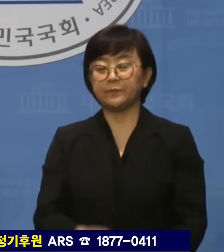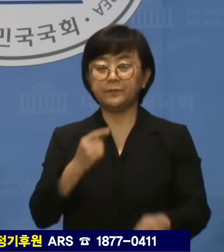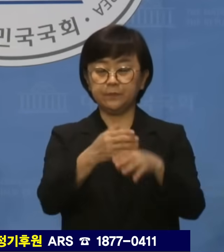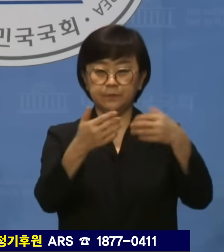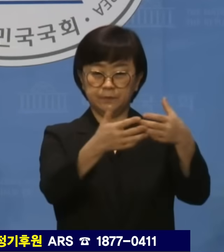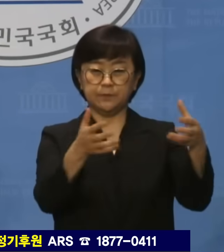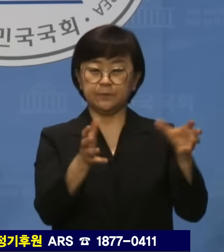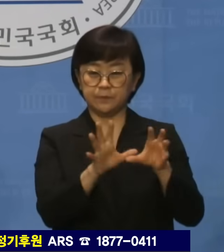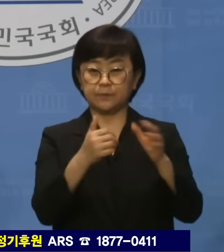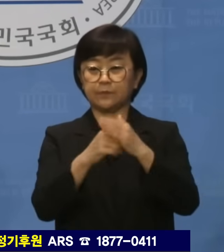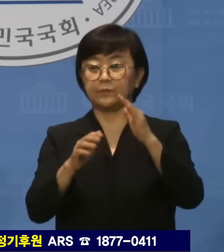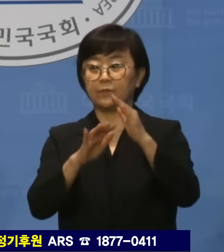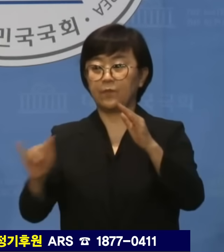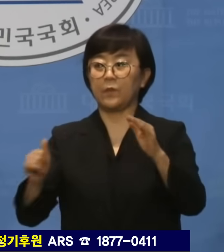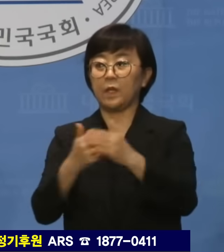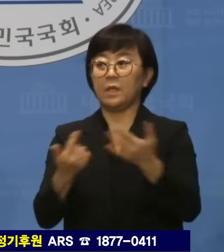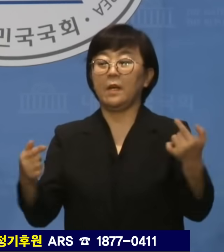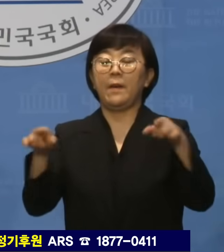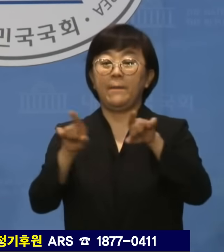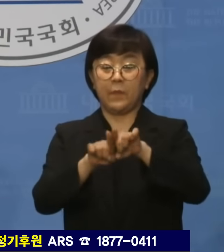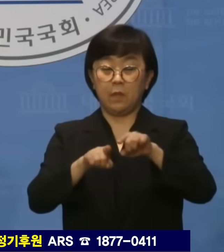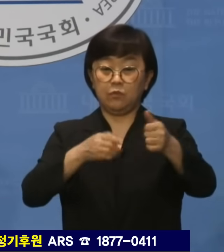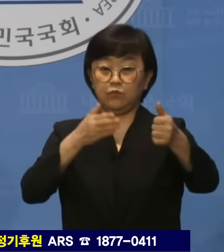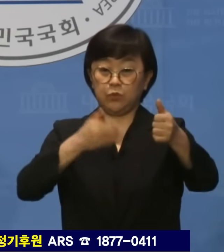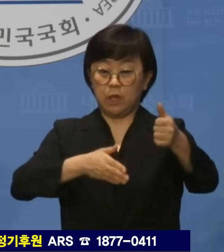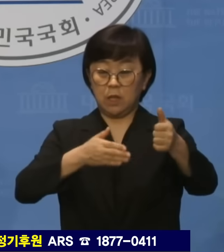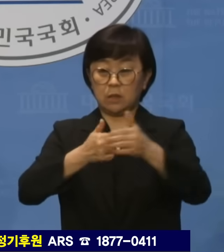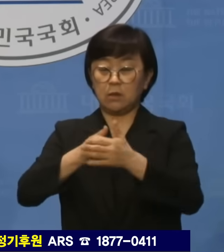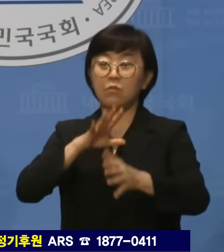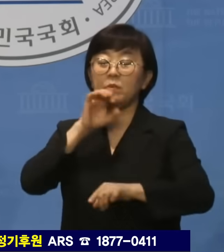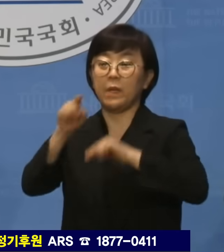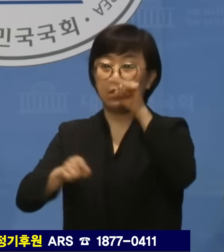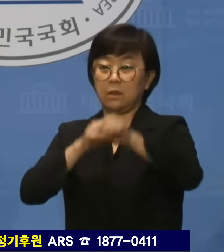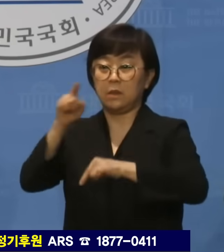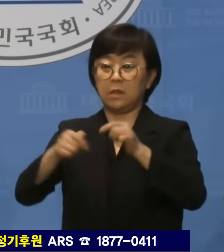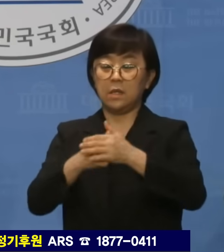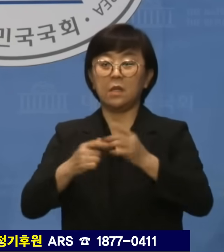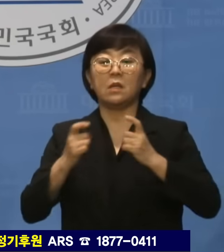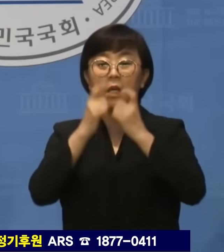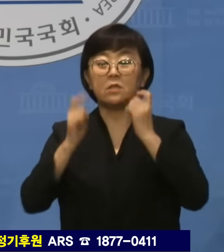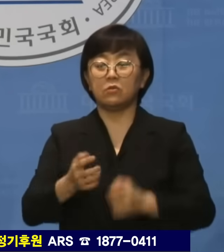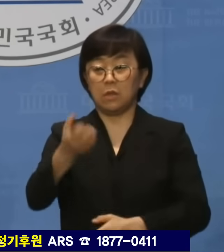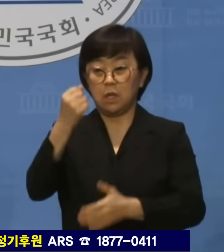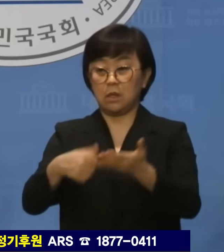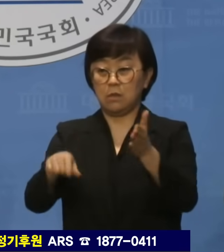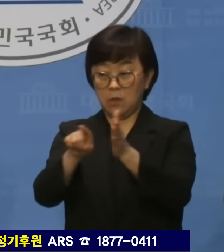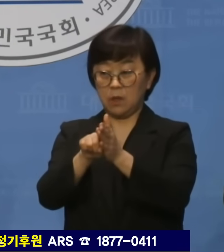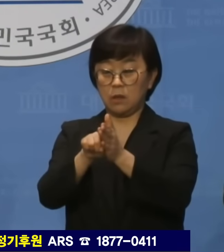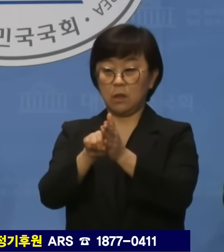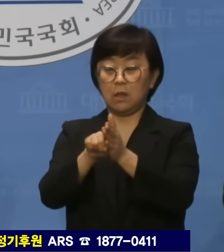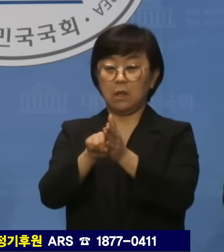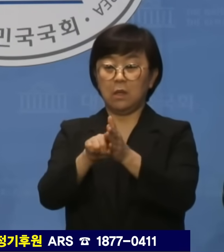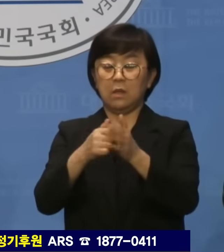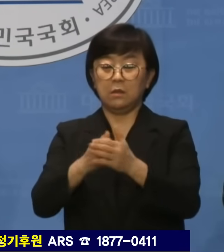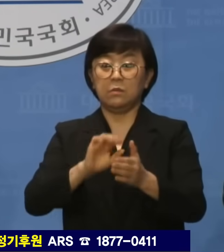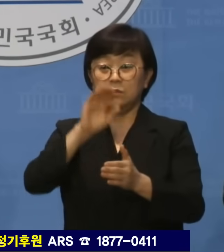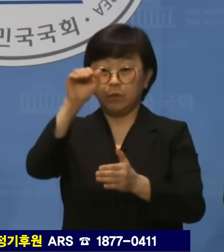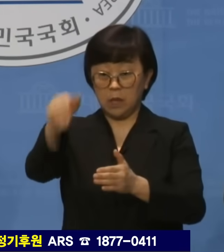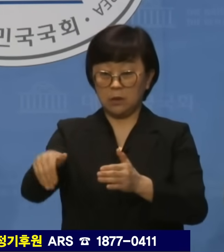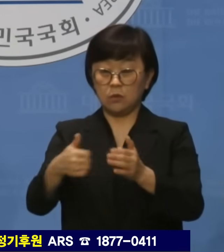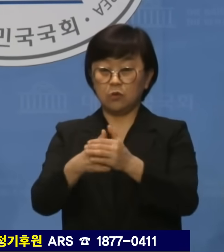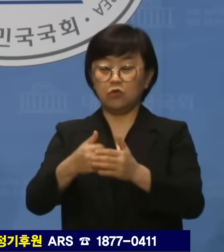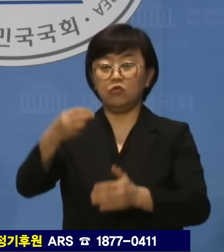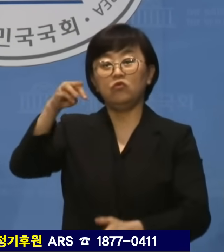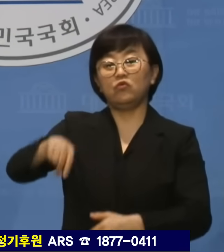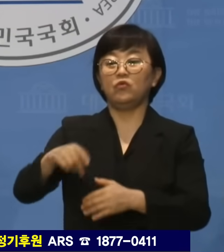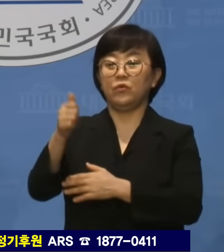민주당은 가족까지 동원한 청구민원으로 방심위를 사유하고 정권의 청부 심의기관으로 전락시킨